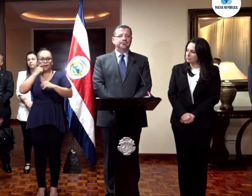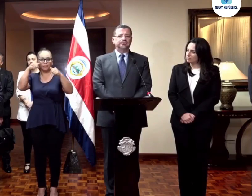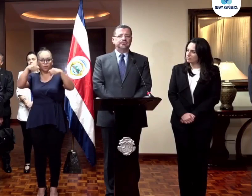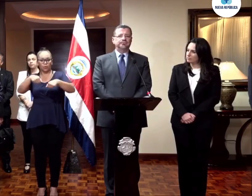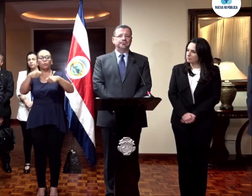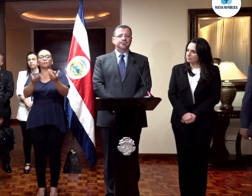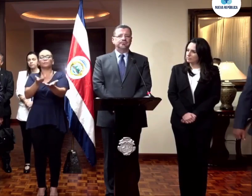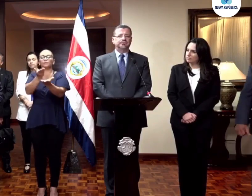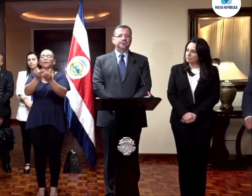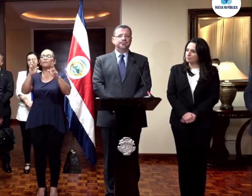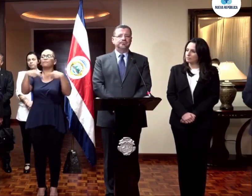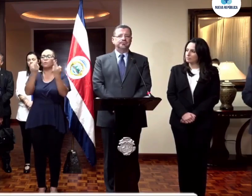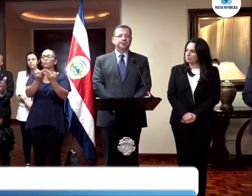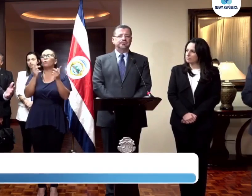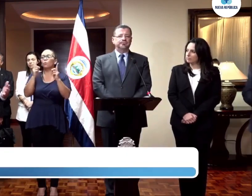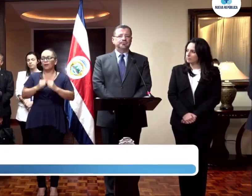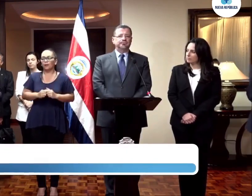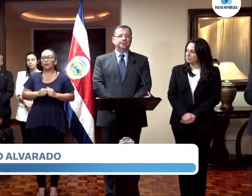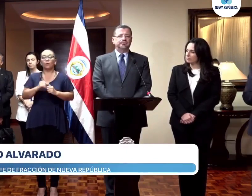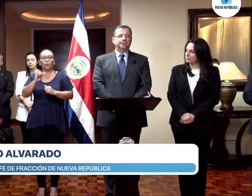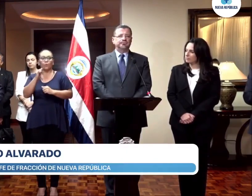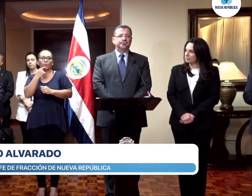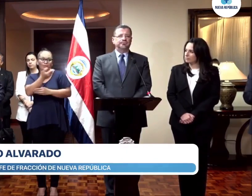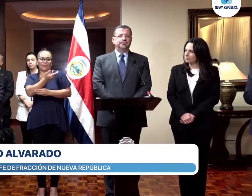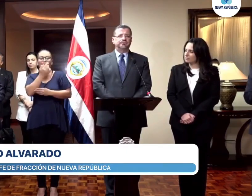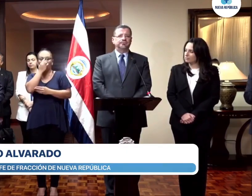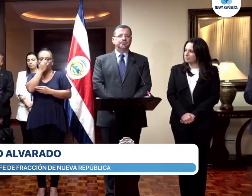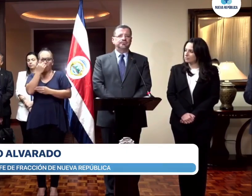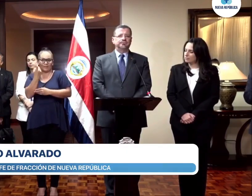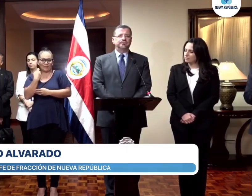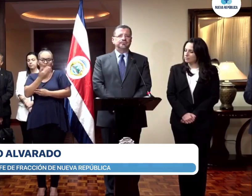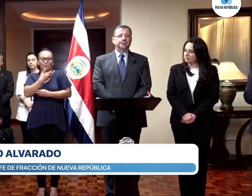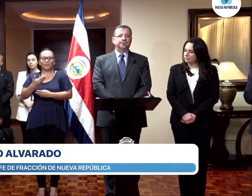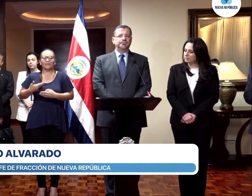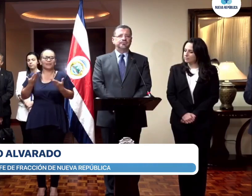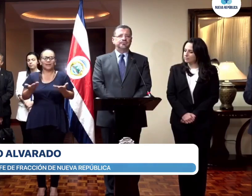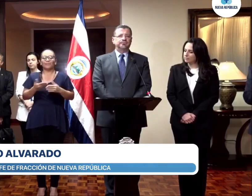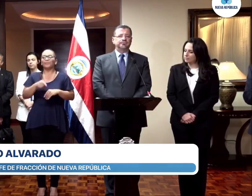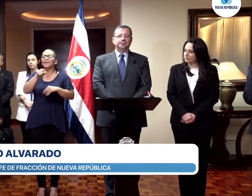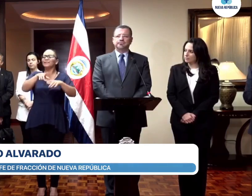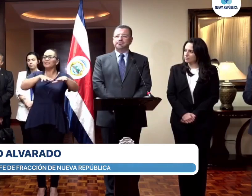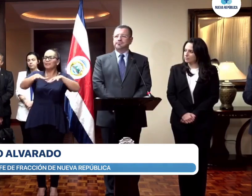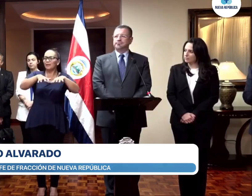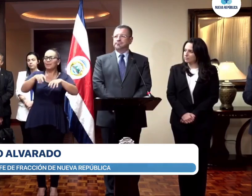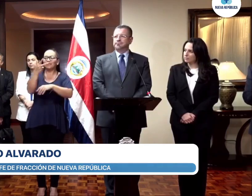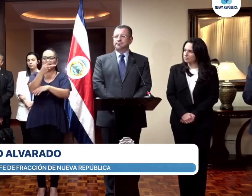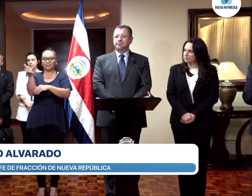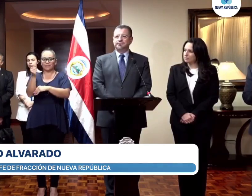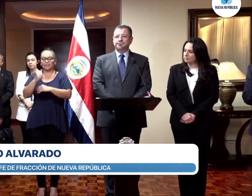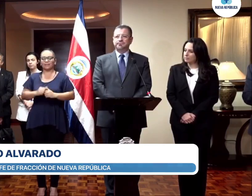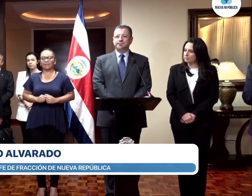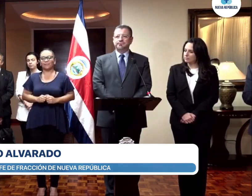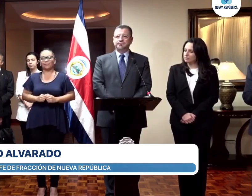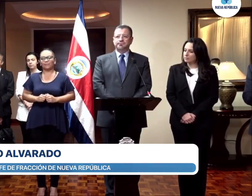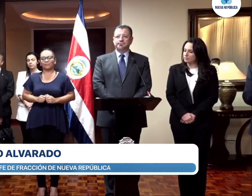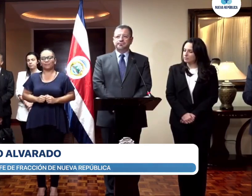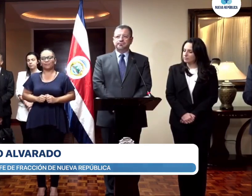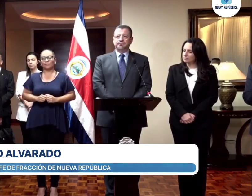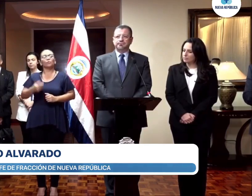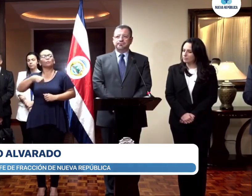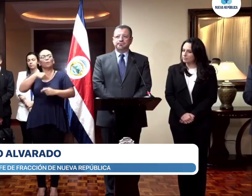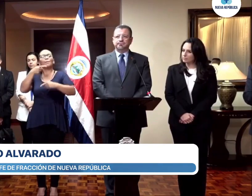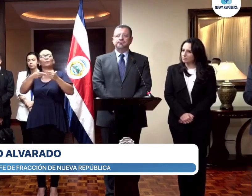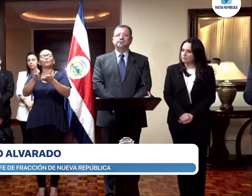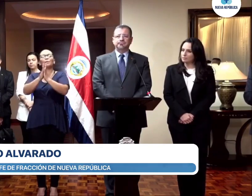también en esta reunión es, como ya bien lo dijo el presidente, esta es una dinámica de 3 meses en las que